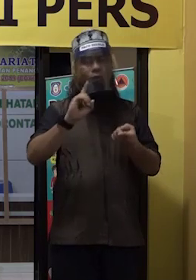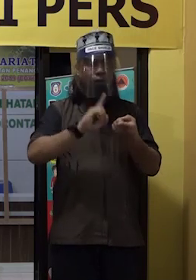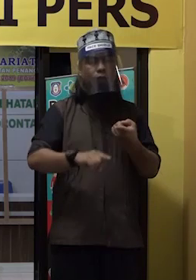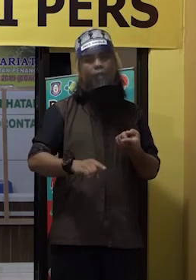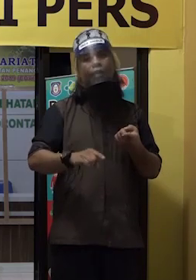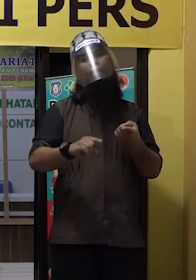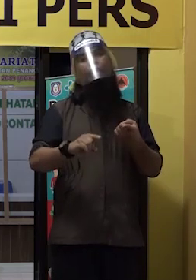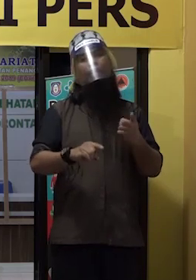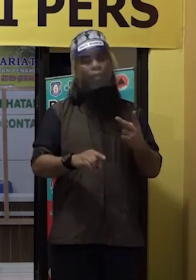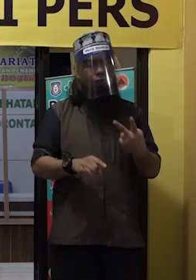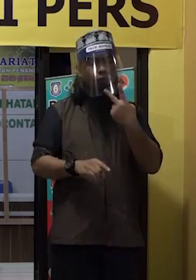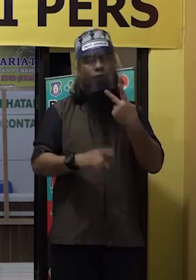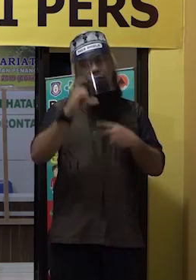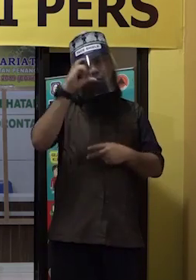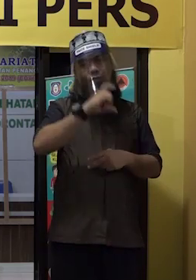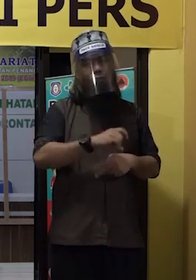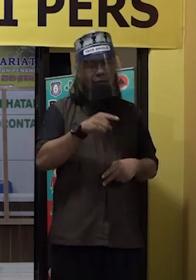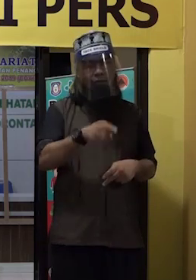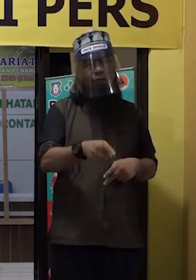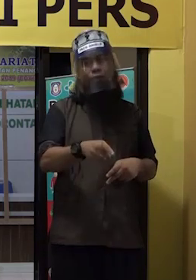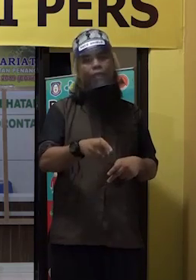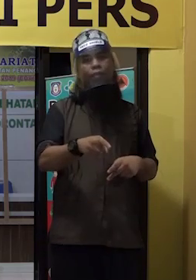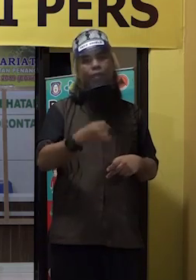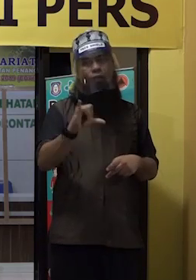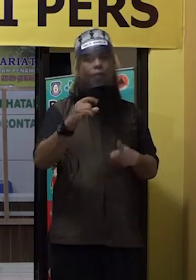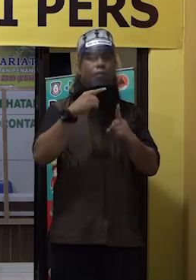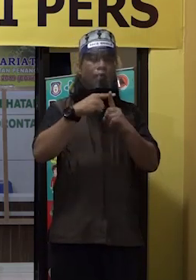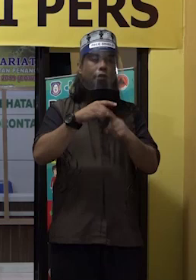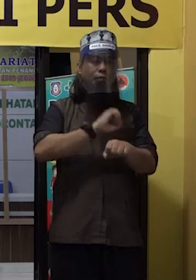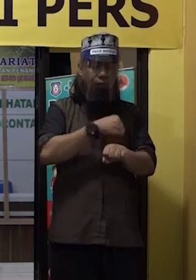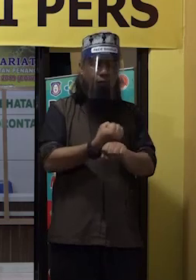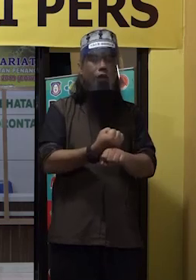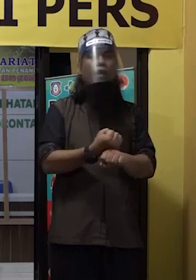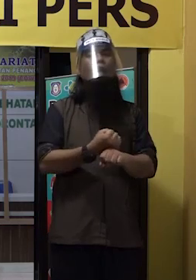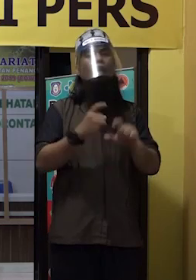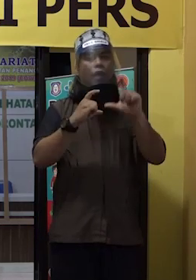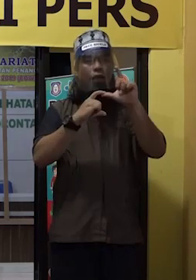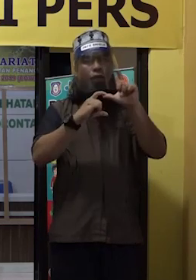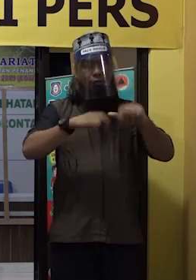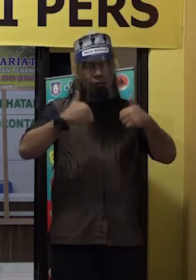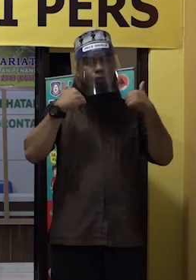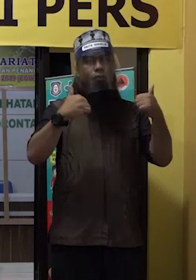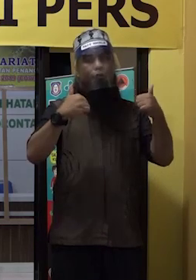bebas Provinsi Gorontalo dari penularan virus COVID-19 ini. Saya kira demikian. Terima